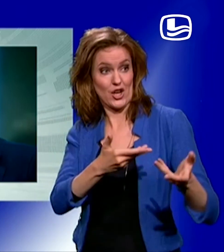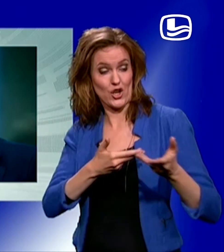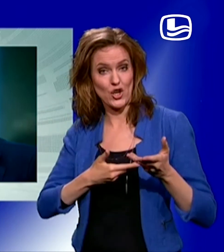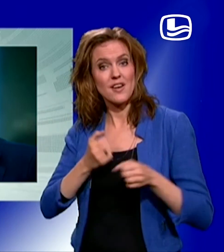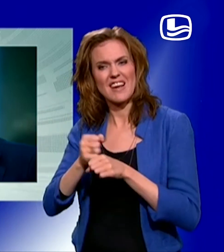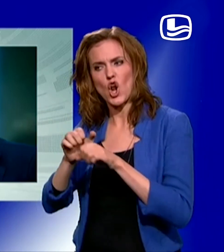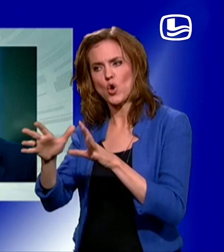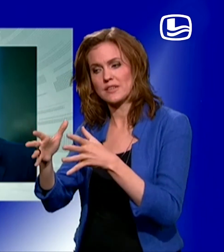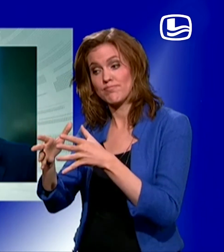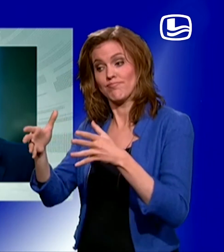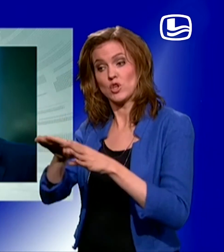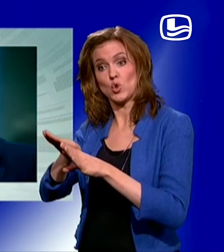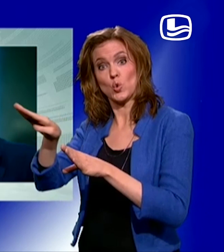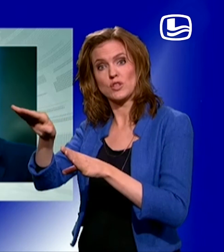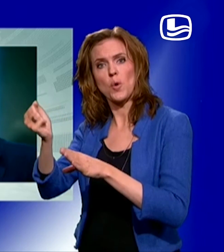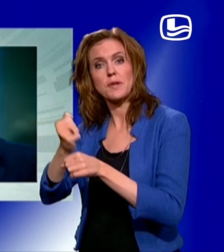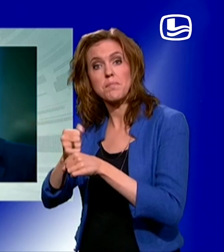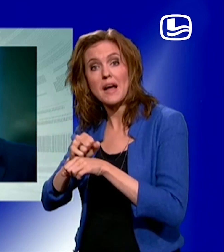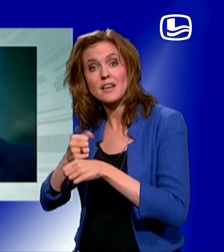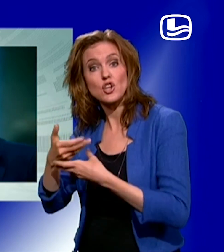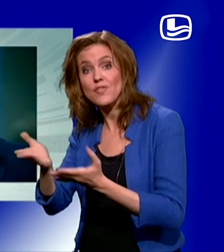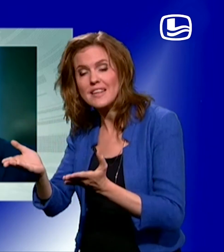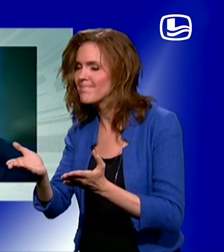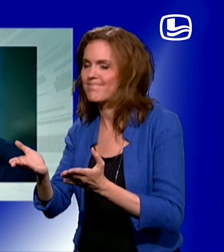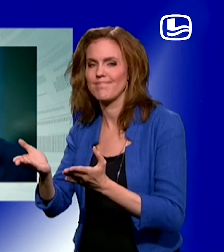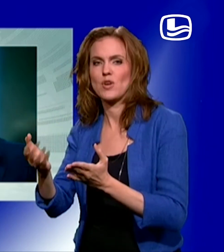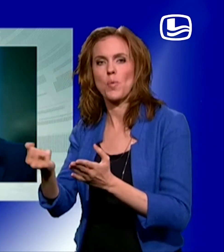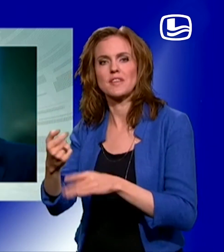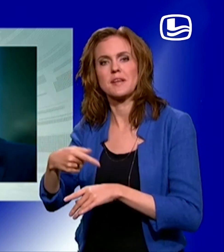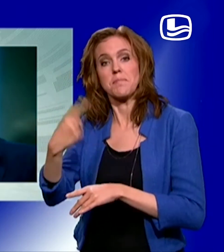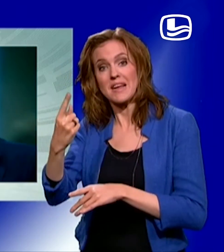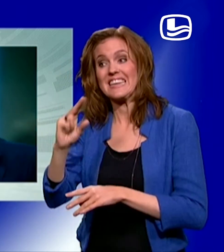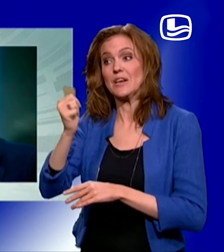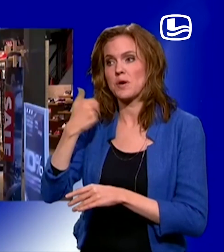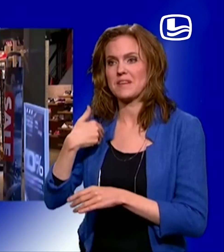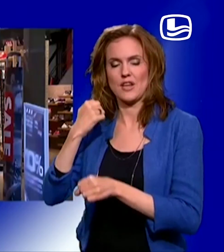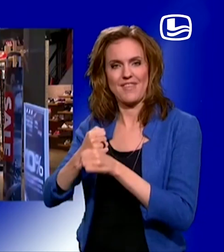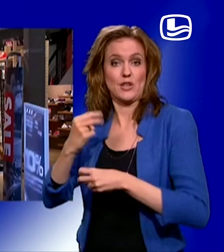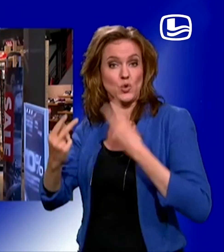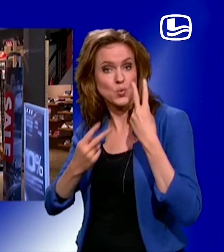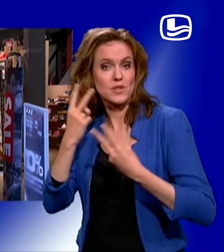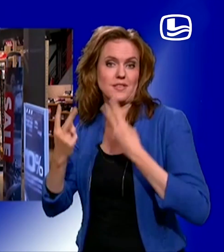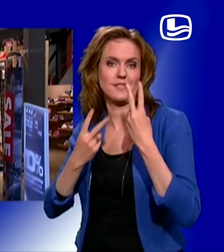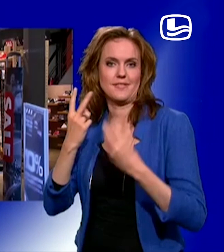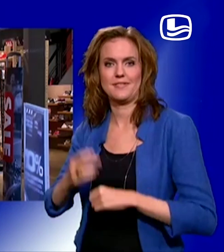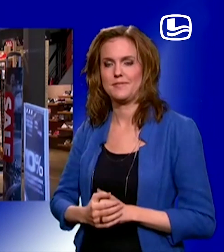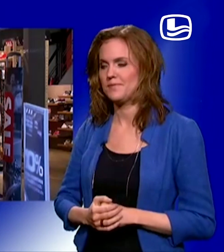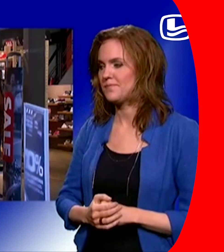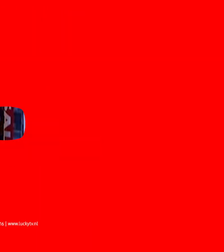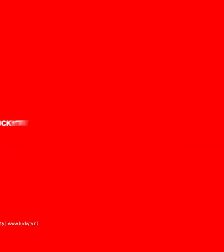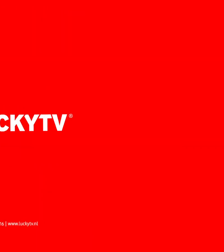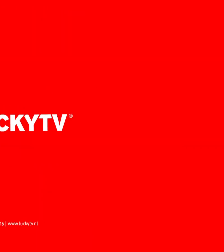mij, wij los. Ik denk misschien probeert hij wat, maar je hoopt het. Maar ja, wie weet misschien volgende keer beter.